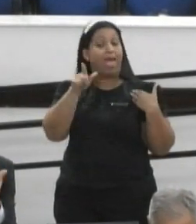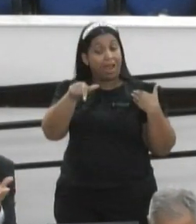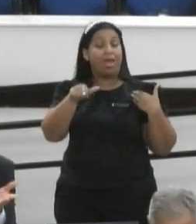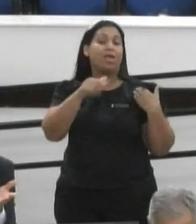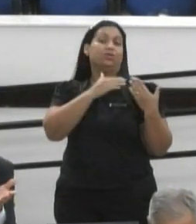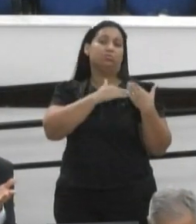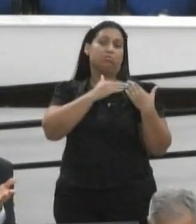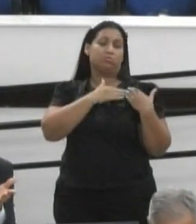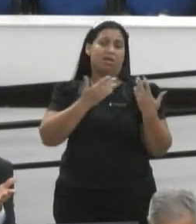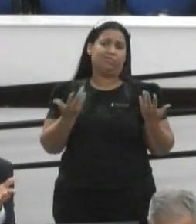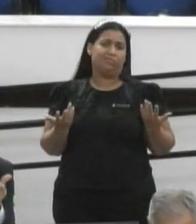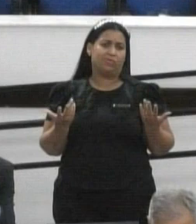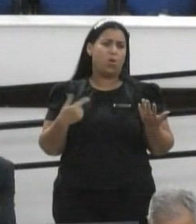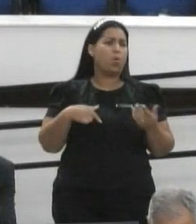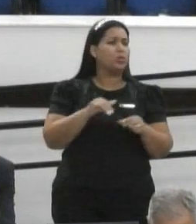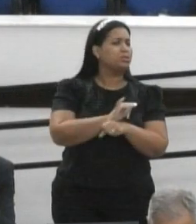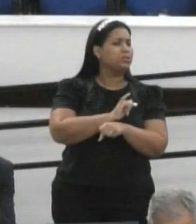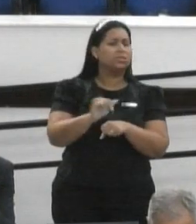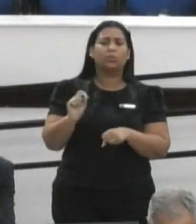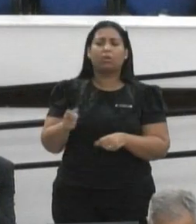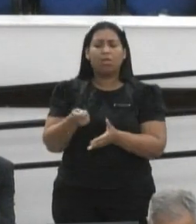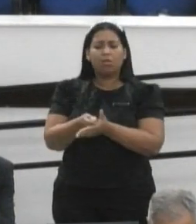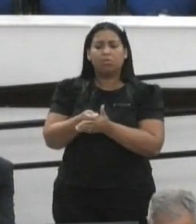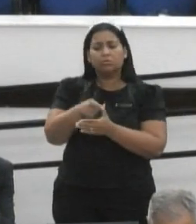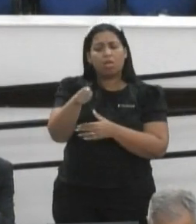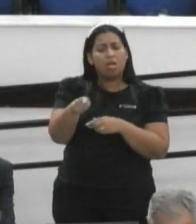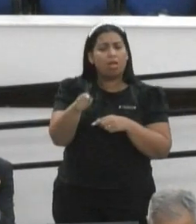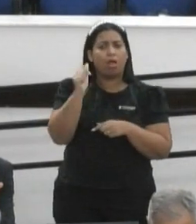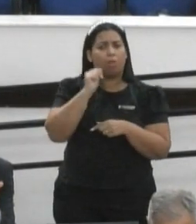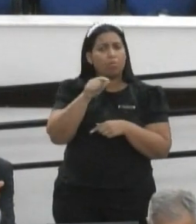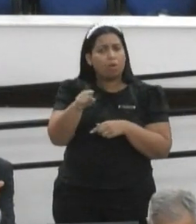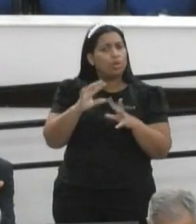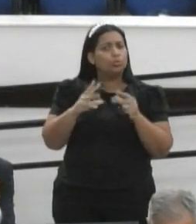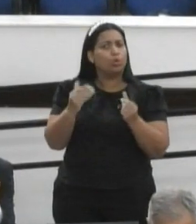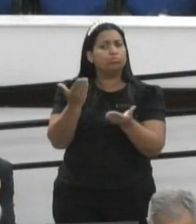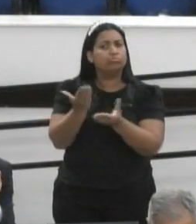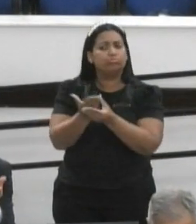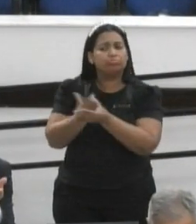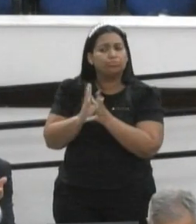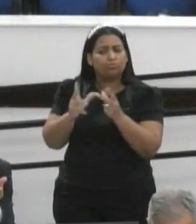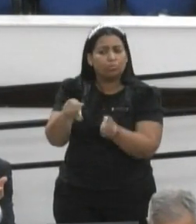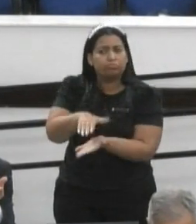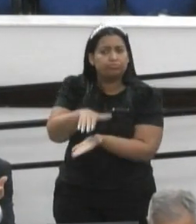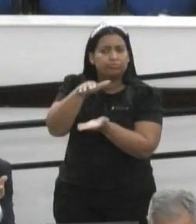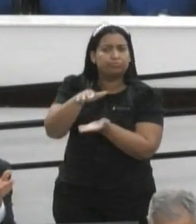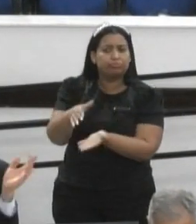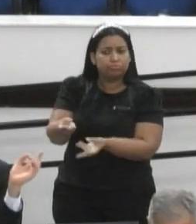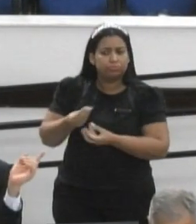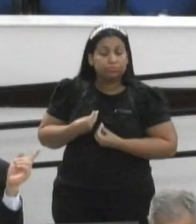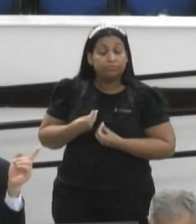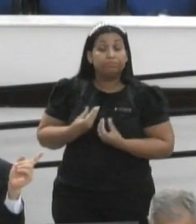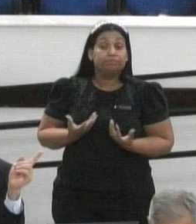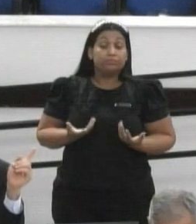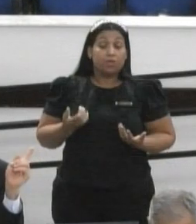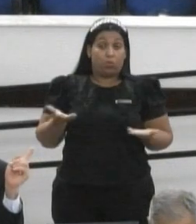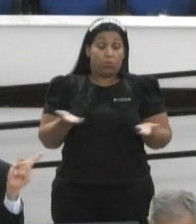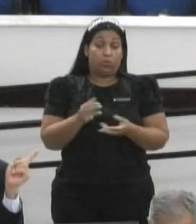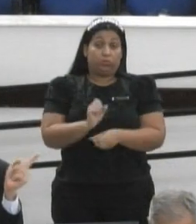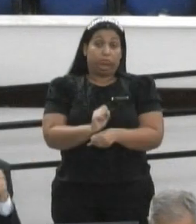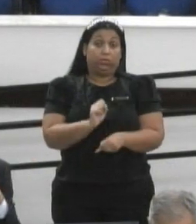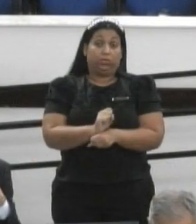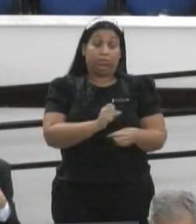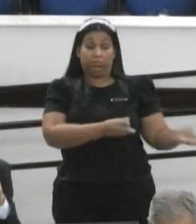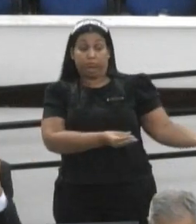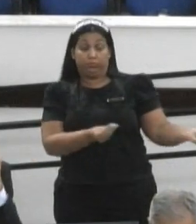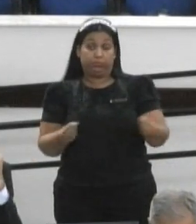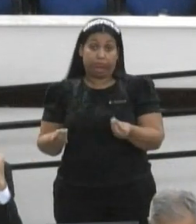não nos resta outra alternativa que não seja exigir dela toda a documentação. Agora nós estamos aguardando, inclusive se eles enviarem